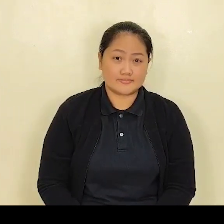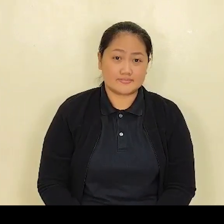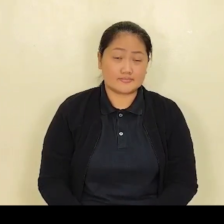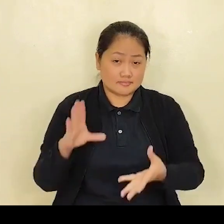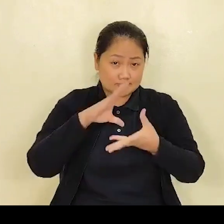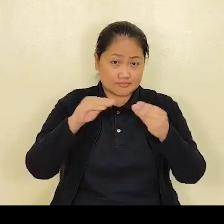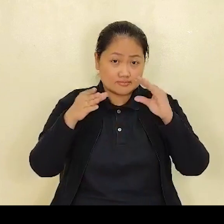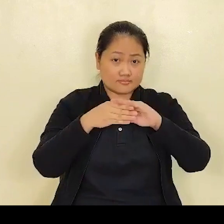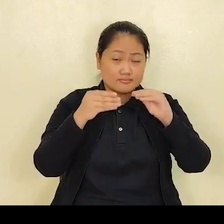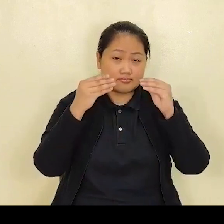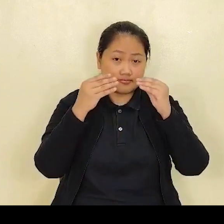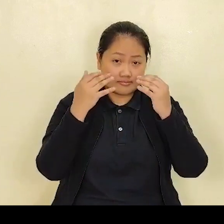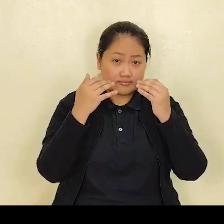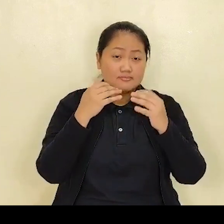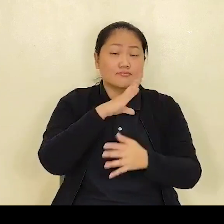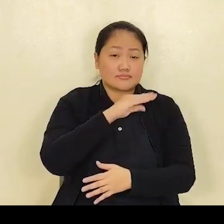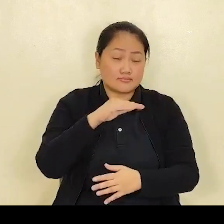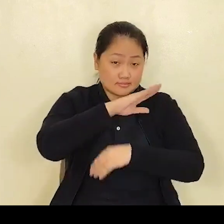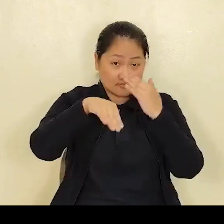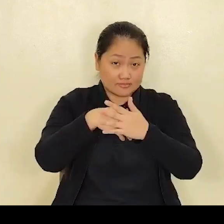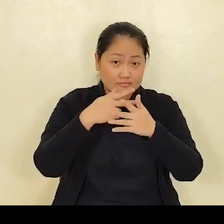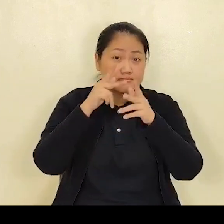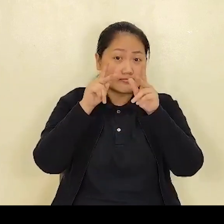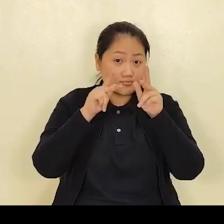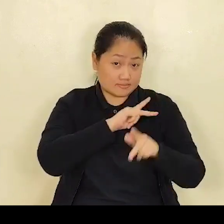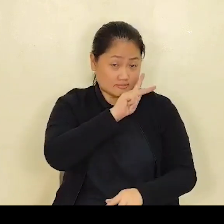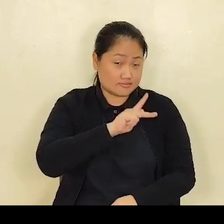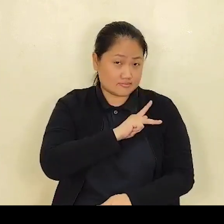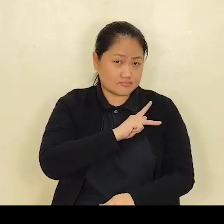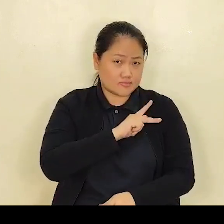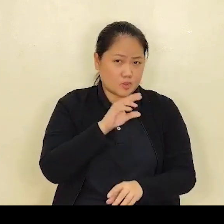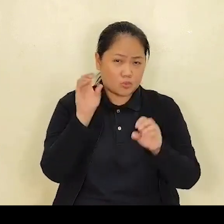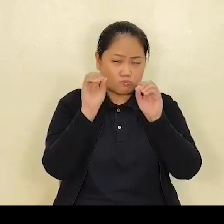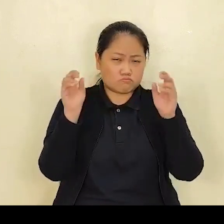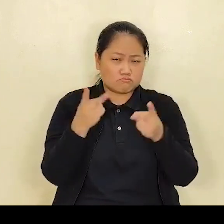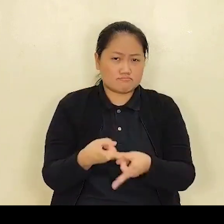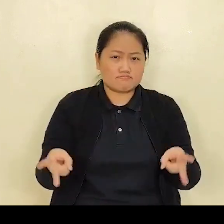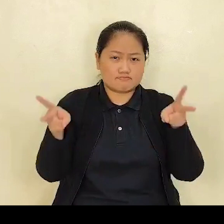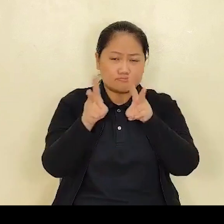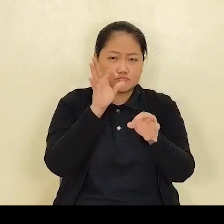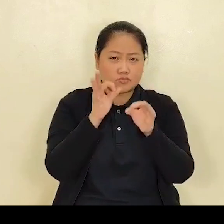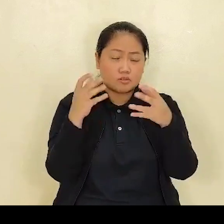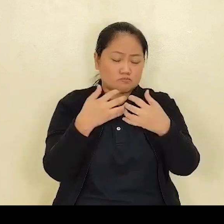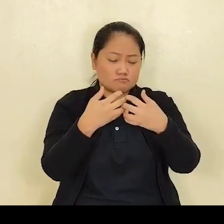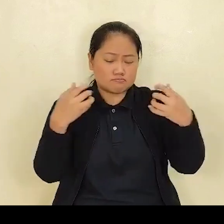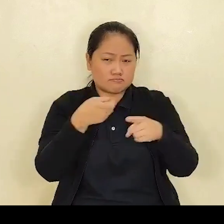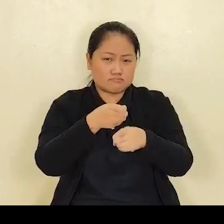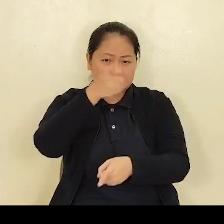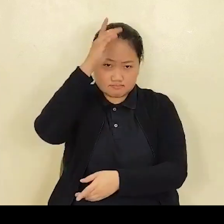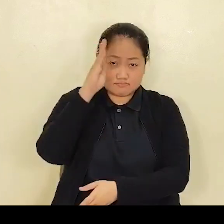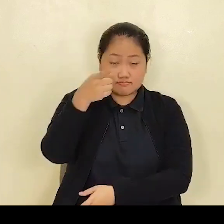Ang saysay natin at buong pagkatao ay maaaring mawala ng halaga kapag nawalay tayo sa Diyos dahil sa